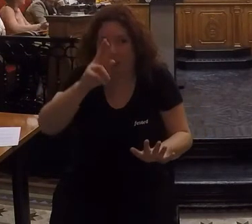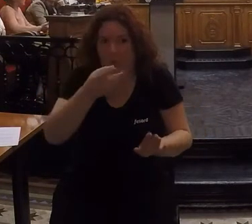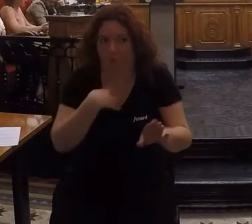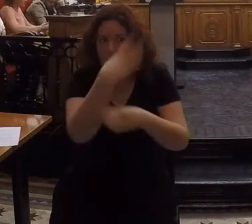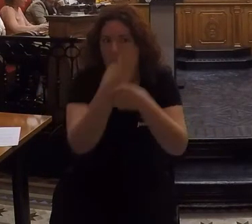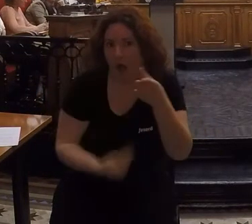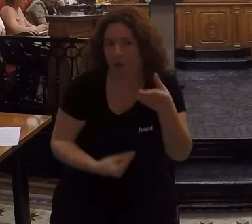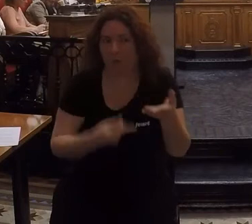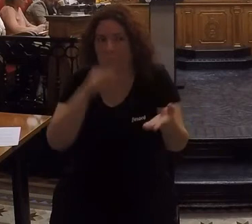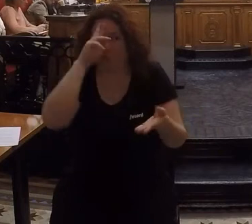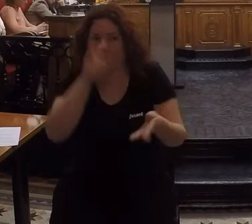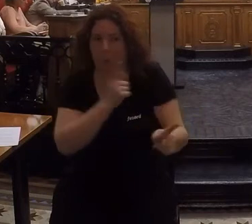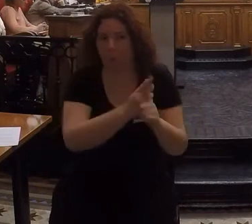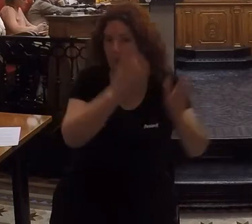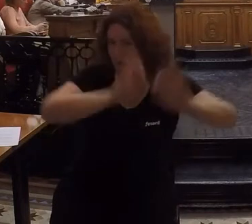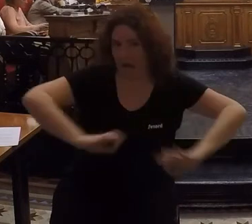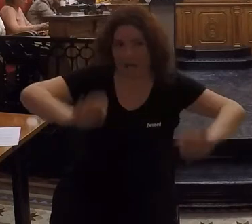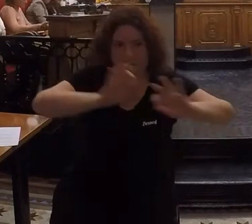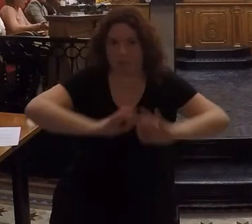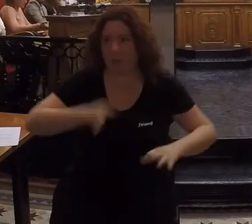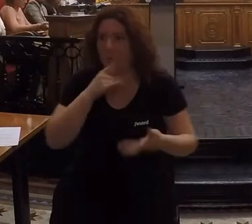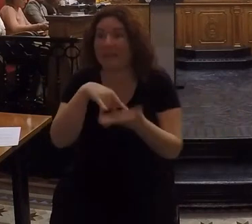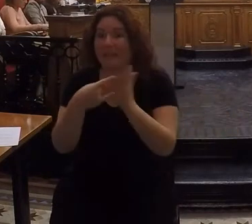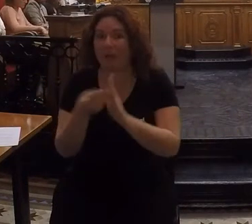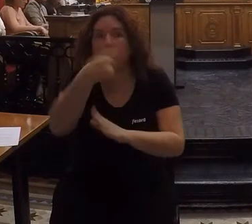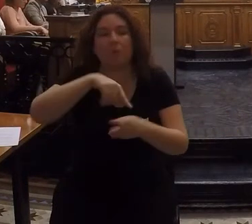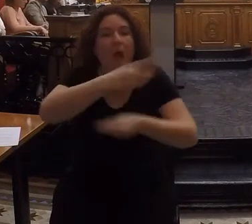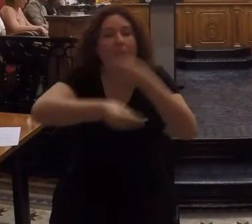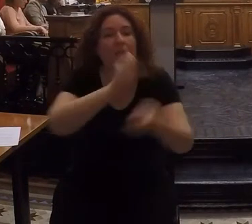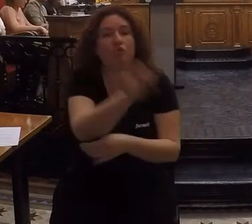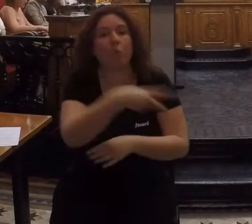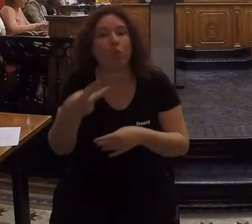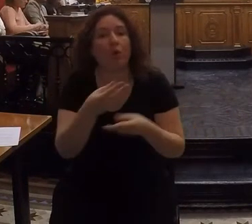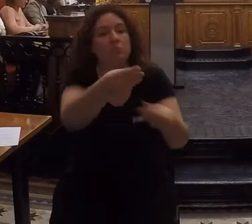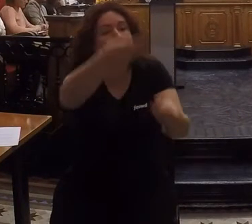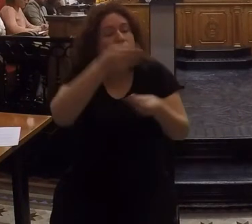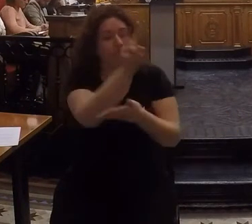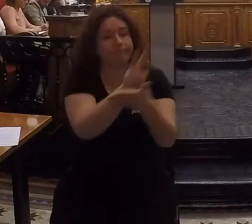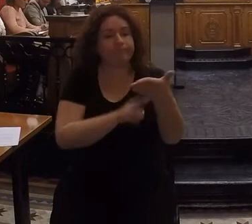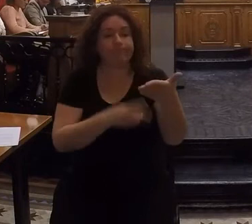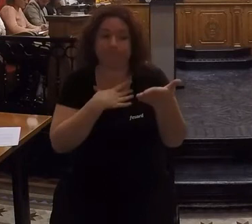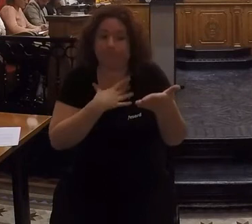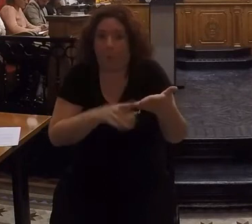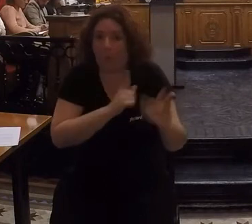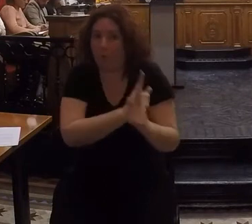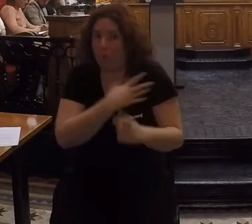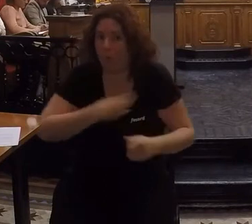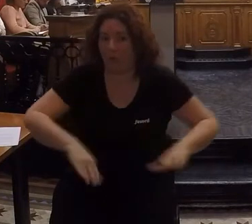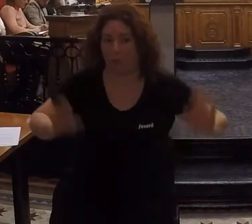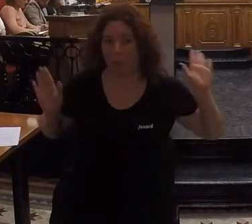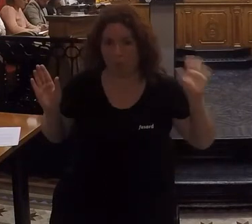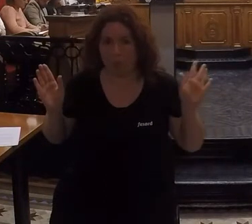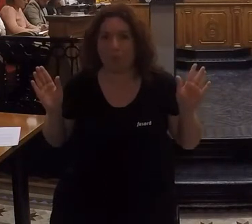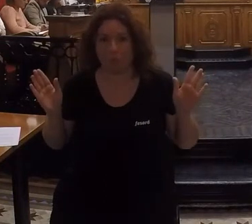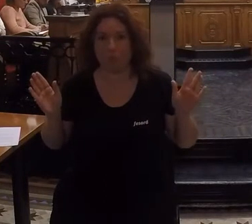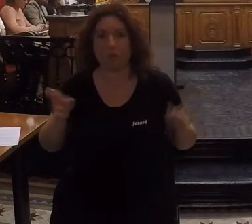tengo el derecho de valorar sus resoluciones. Y a mí me llama mucho la atención que se diga que